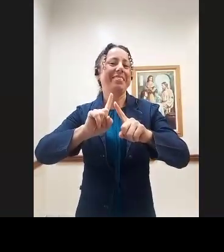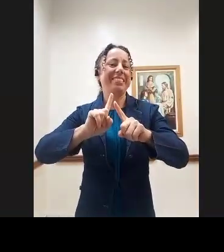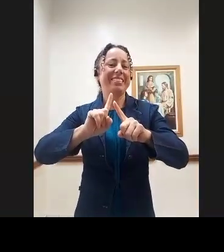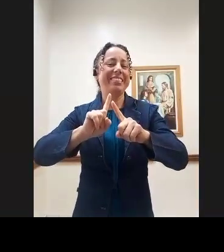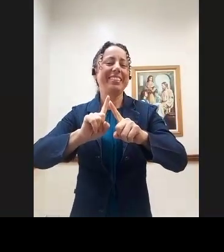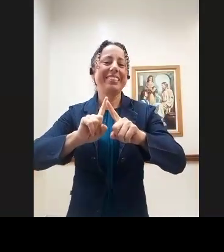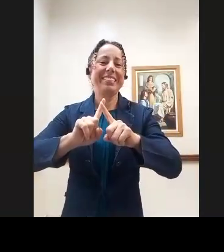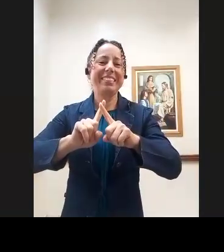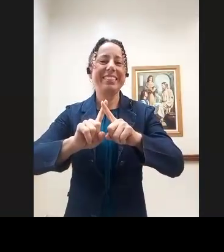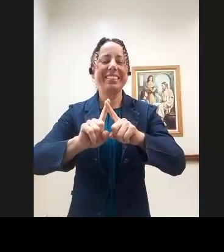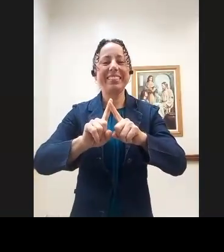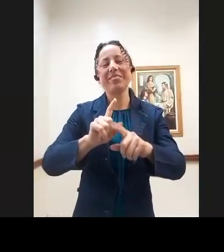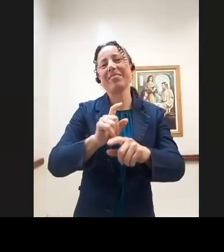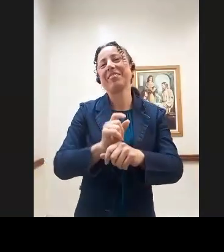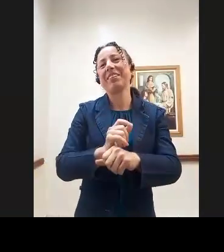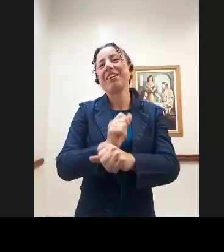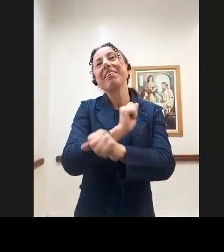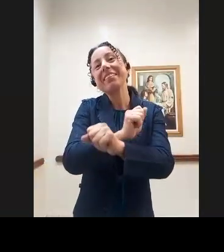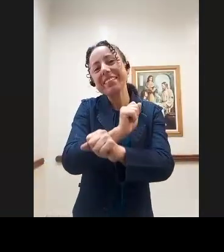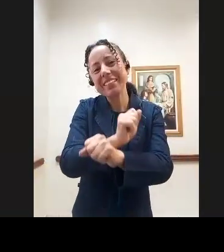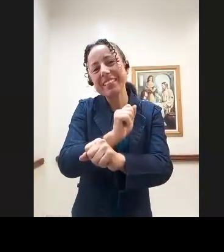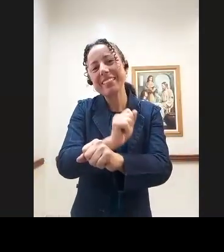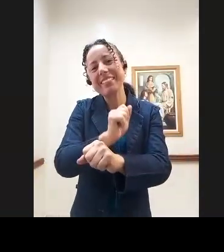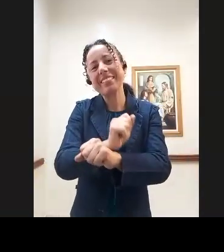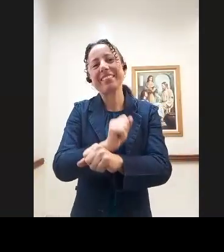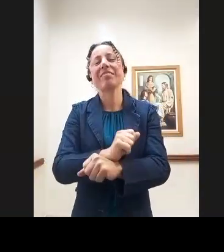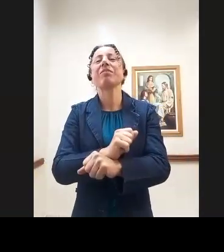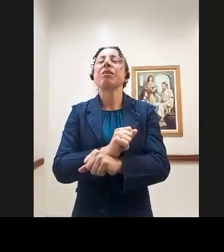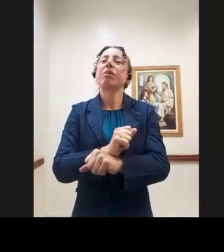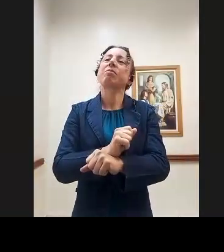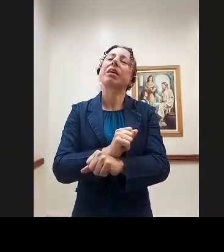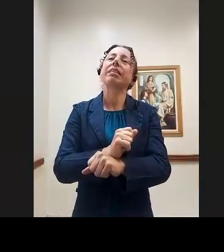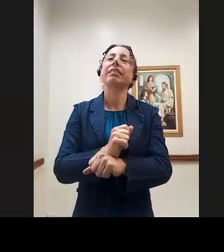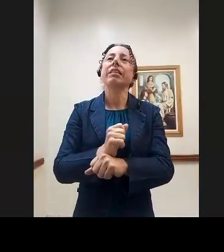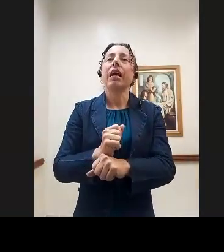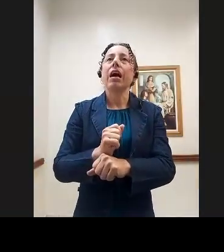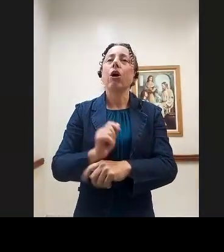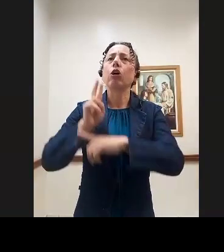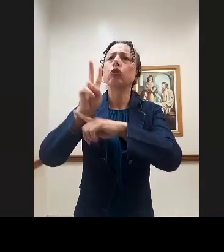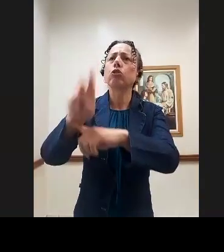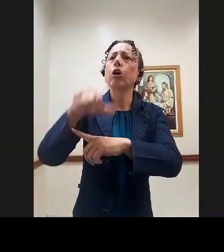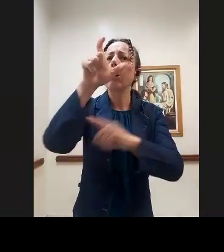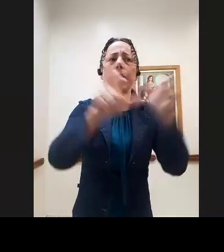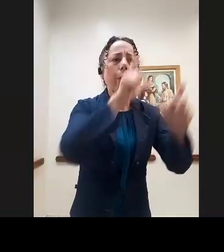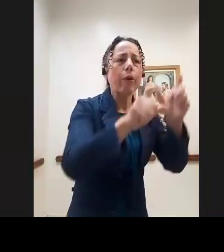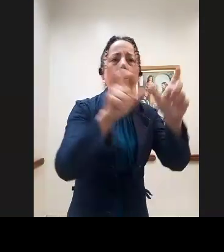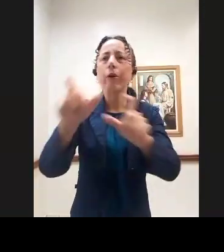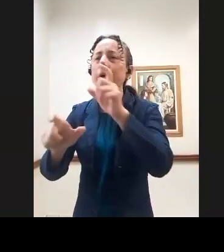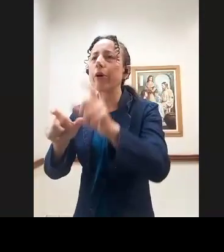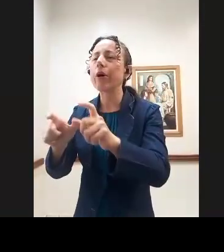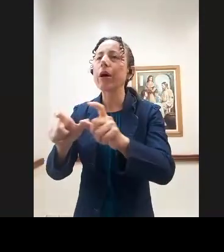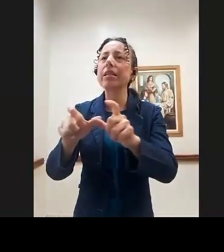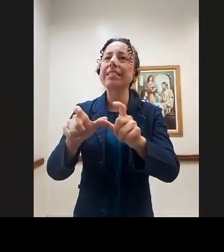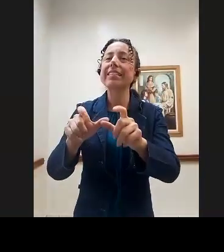eu espero poder ajudar as pessoas a ter essa alegria que só vem por